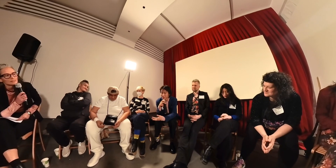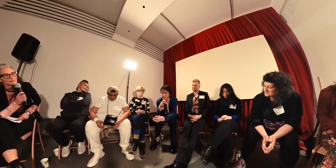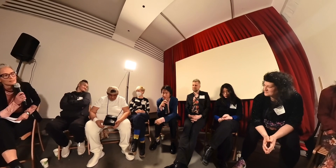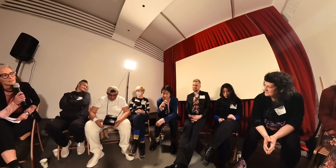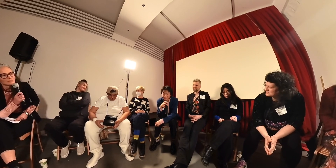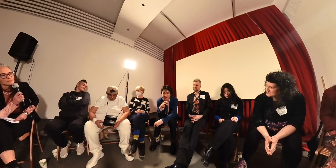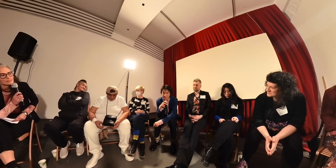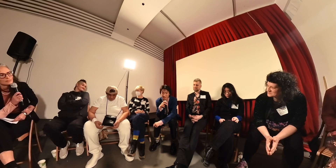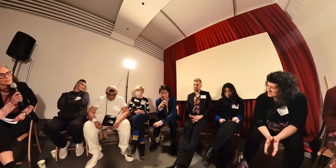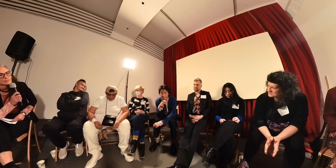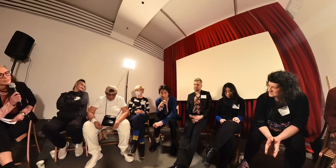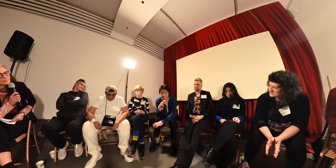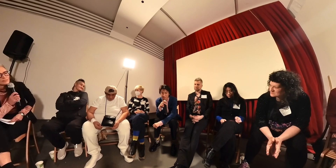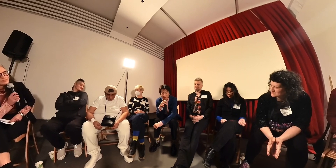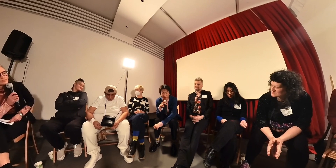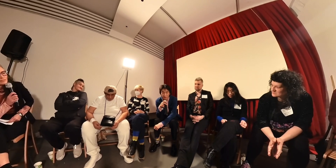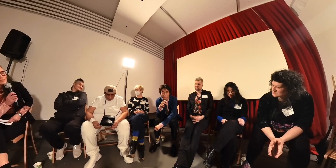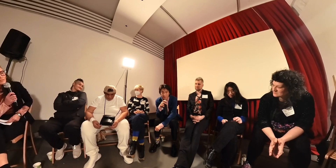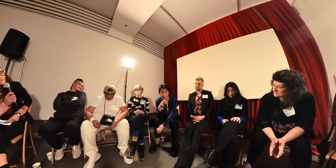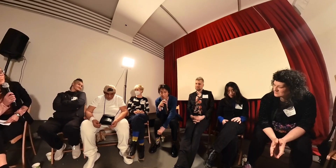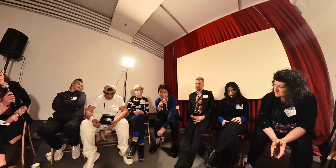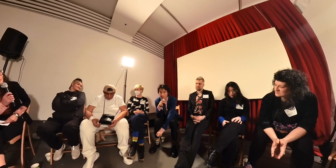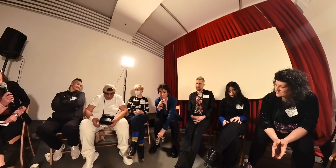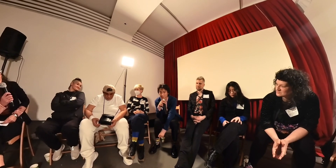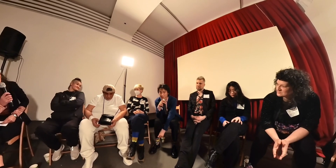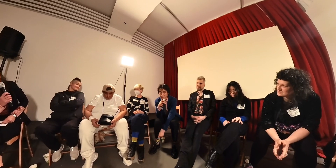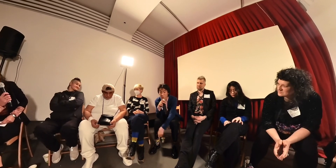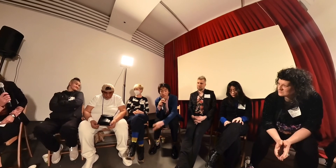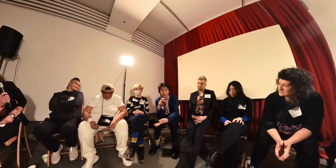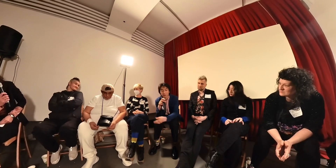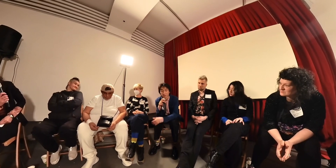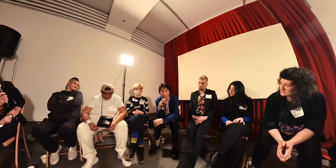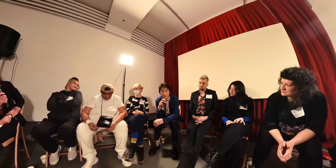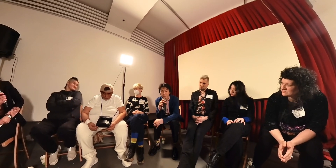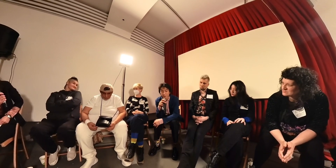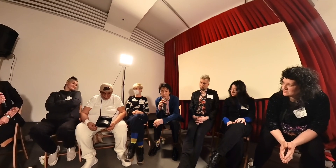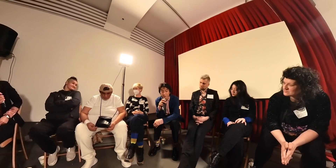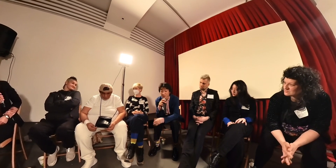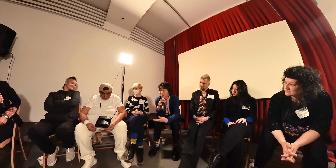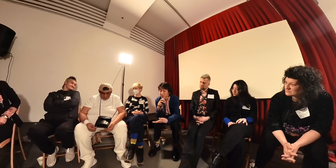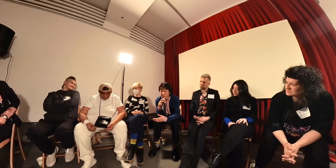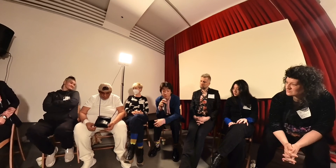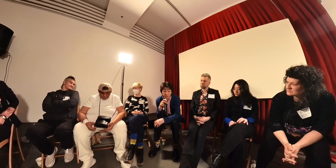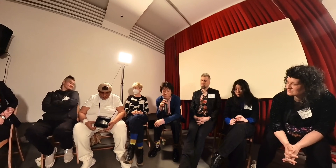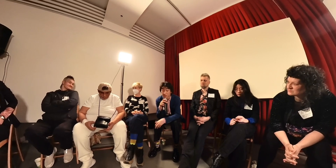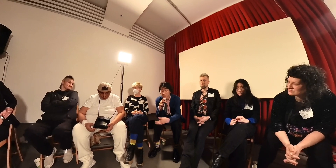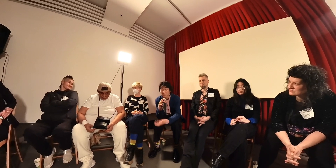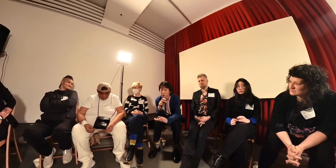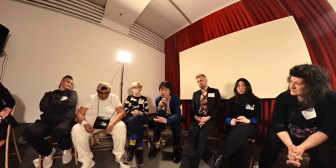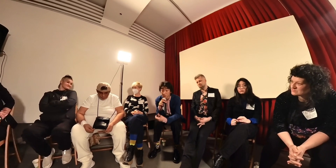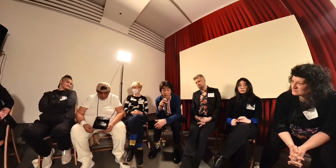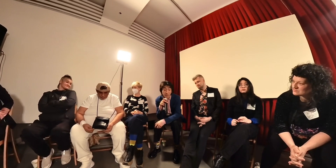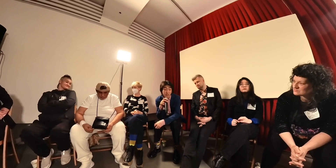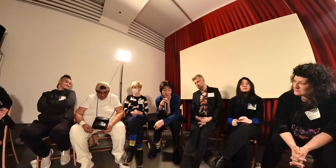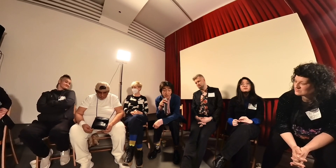I vlastně pro lidi, kteří právě jsou jakoby, jsou jako vlastně my, jsou vlastně